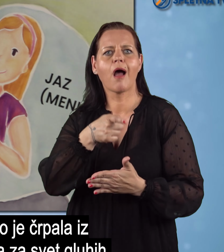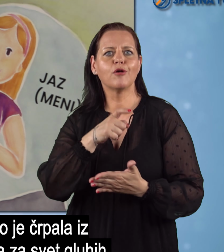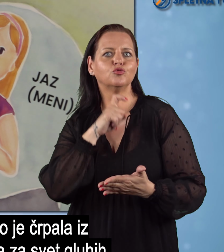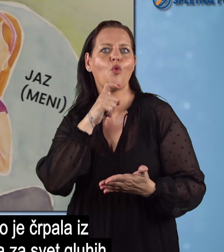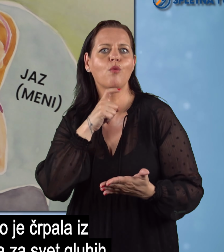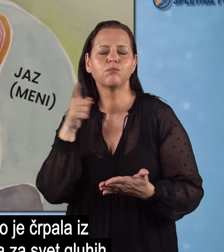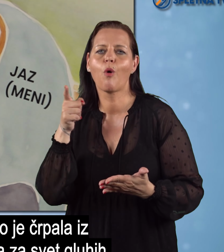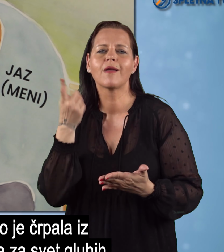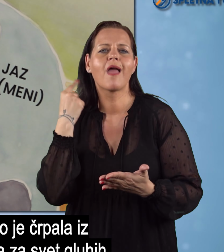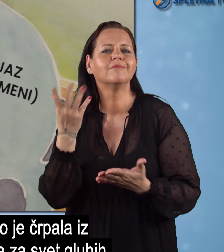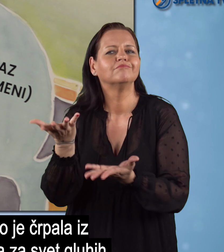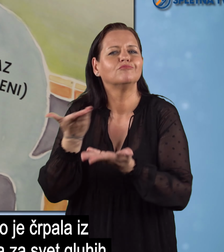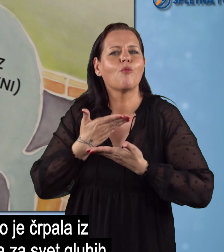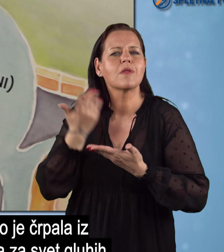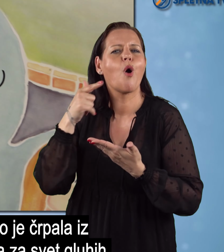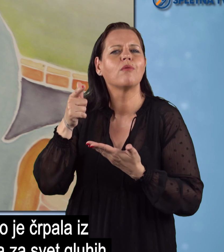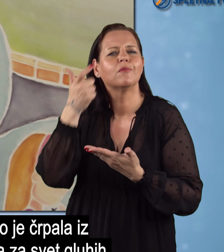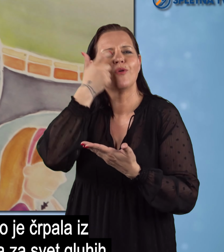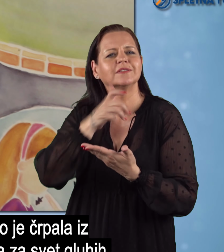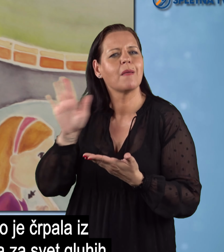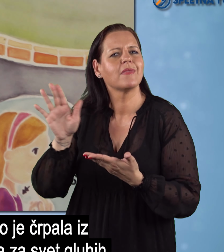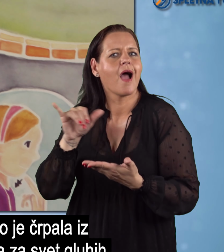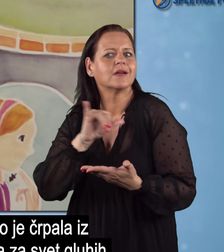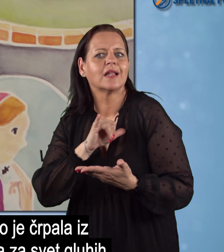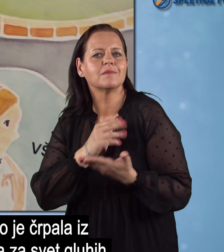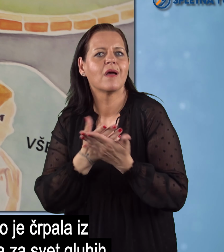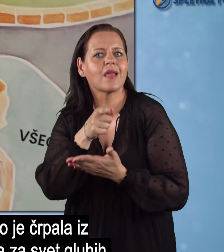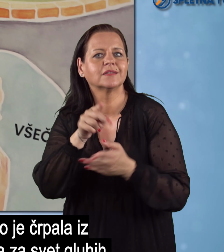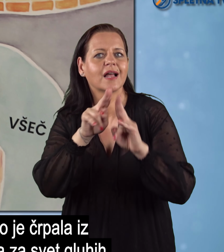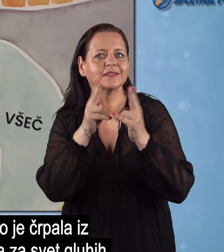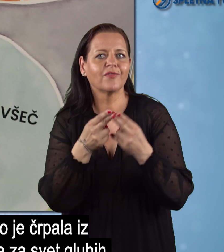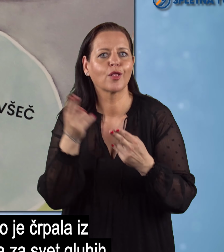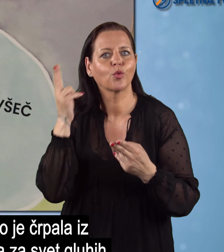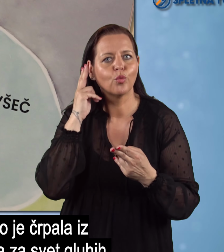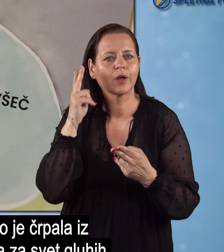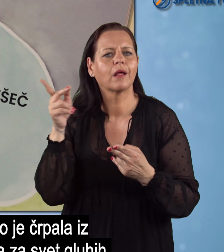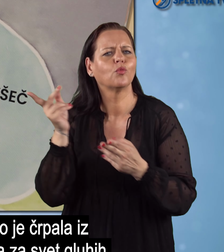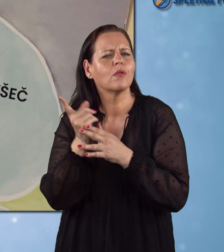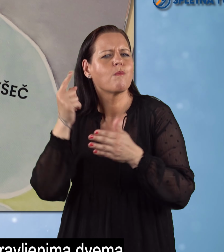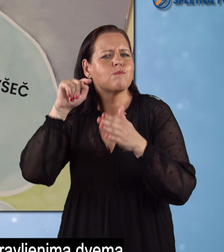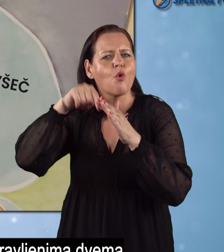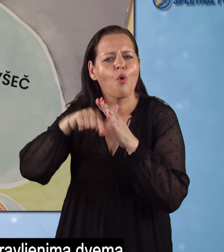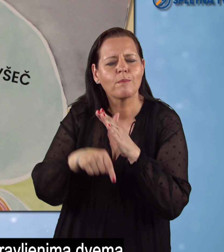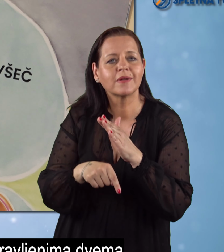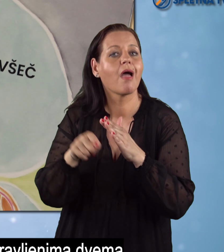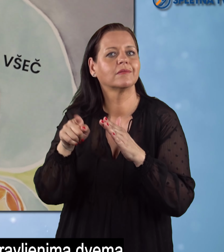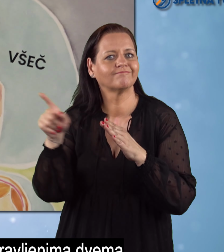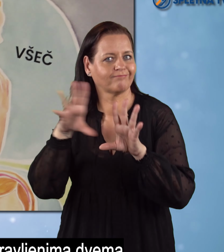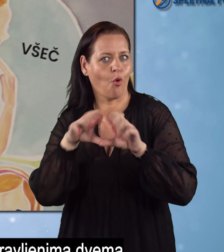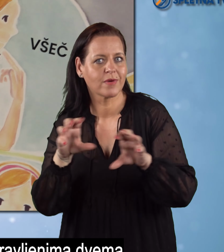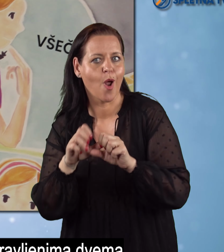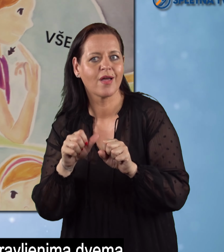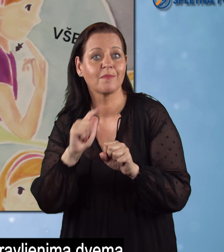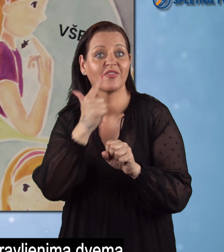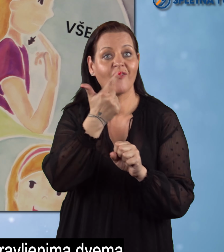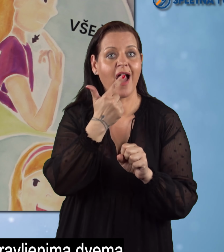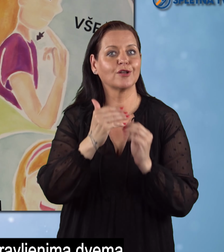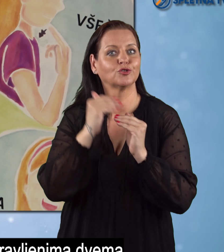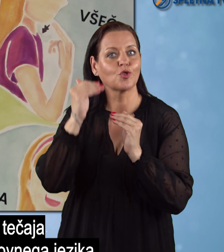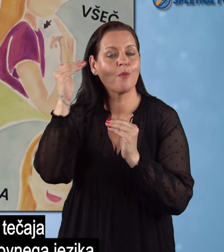Navdih za zgodbo je črpala iz osebnega zanimanja za svet gluhih, ki ga je poglobila z opravljenima 2